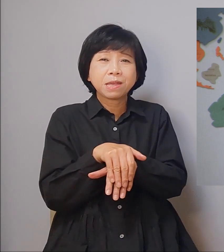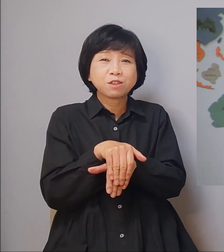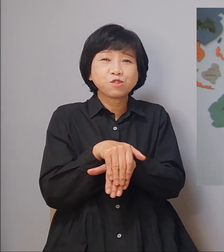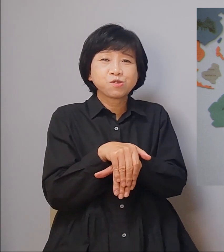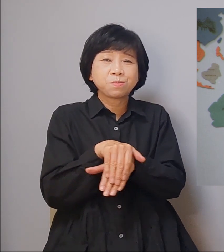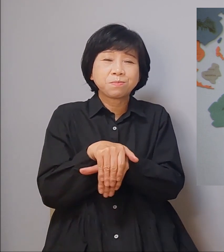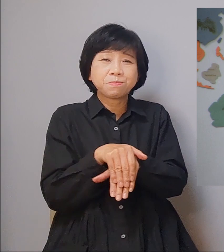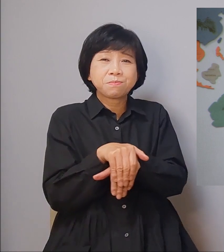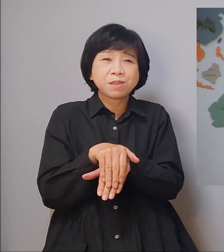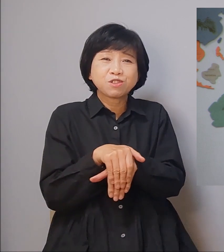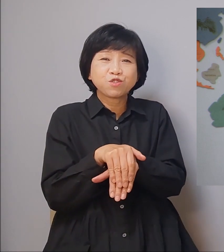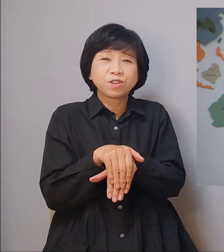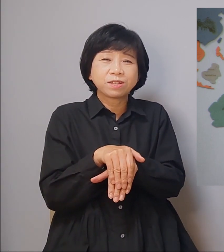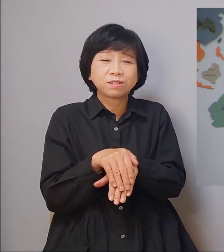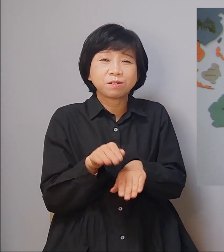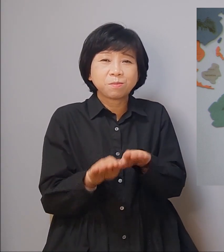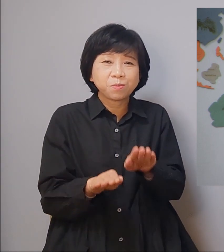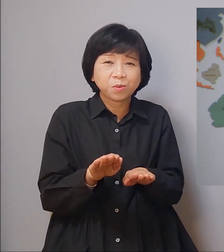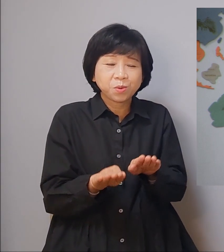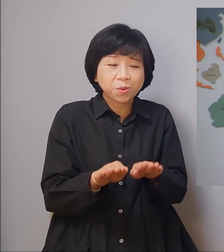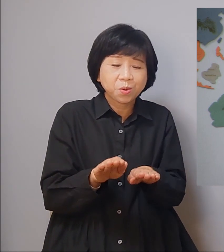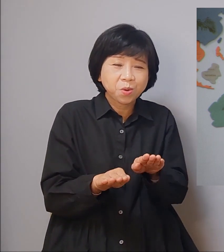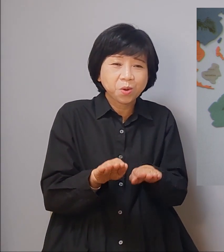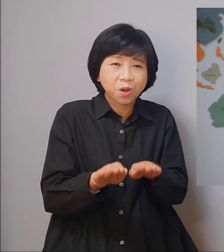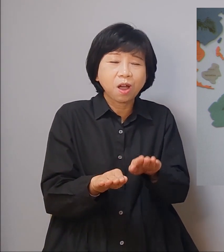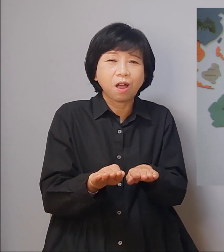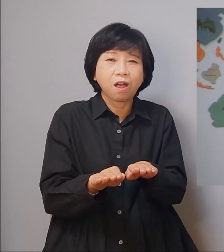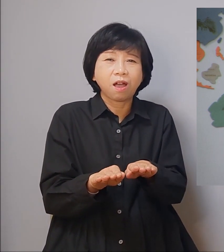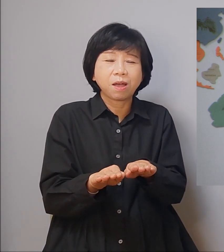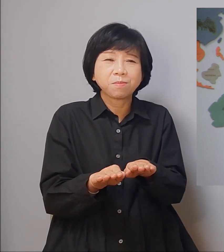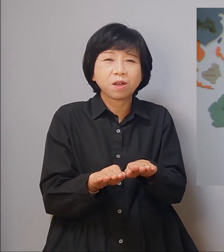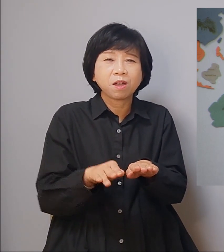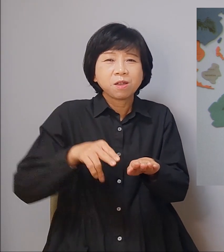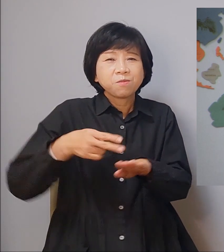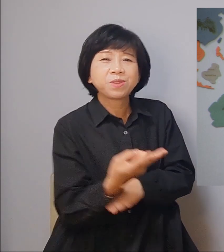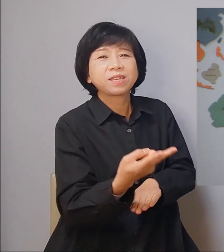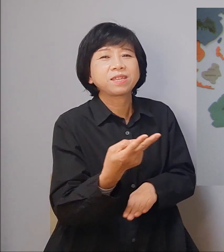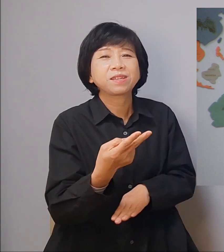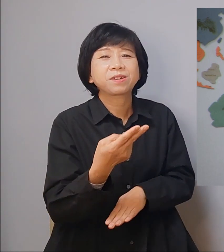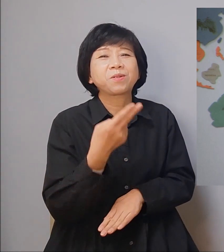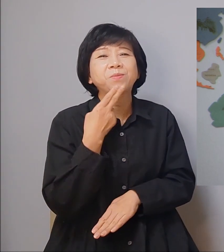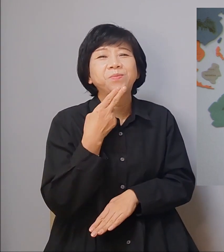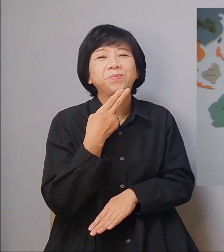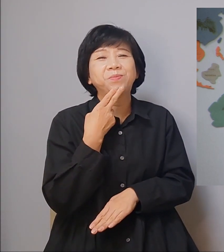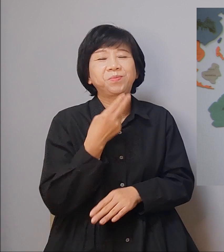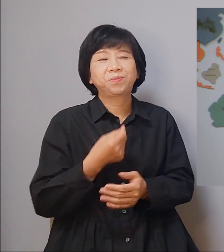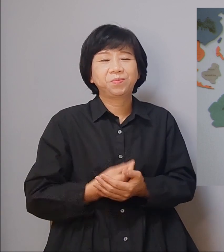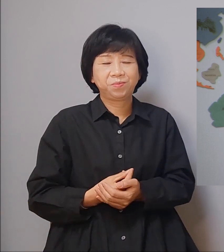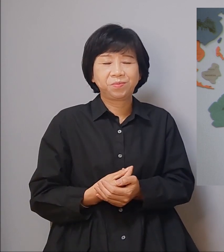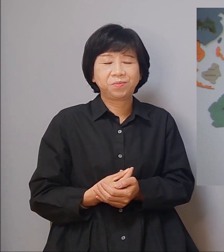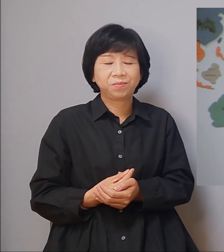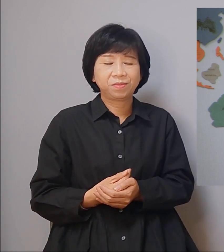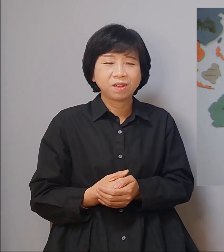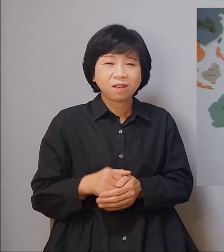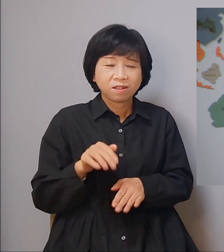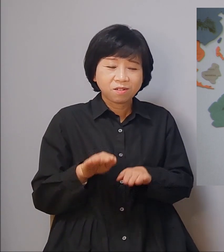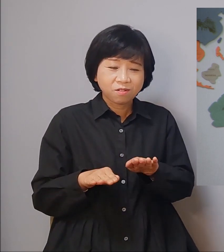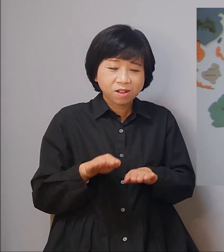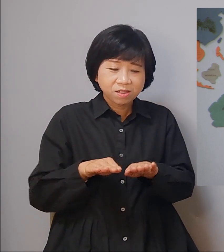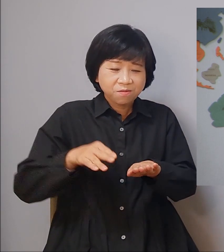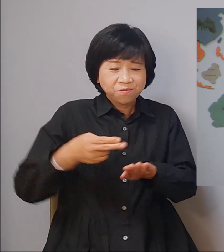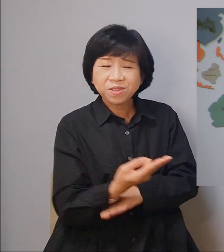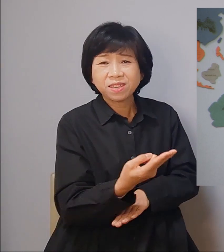이렇게 걸으셔야 안 미끄러지신대요. 뉴스에 한번 나오더라고요. 그래서 미끄러지지 않도록. 또